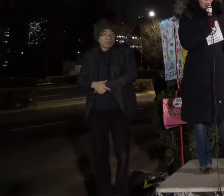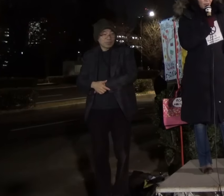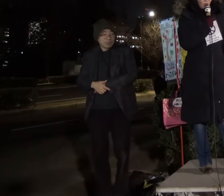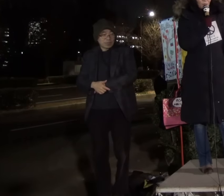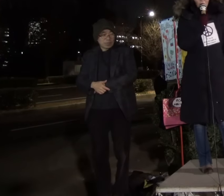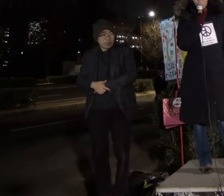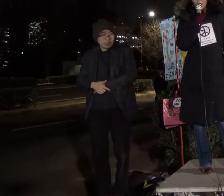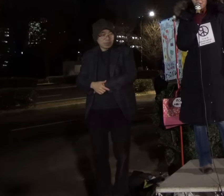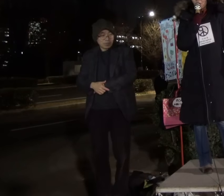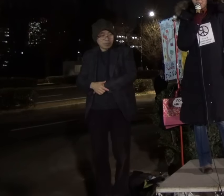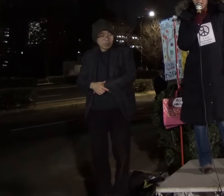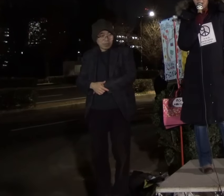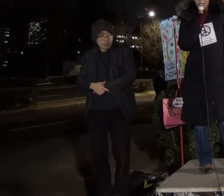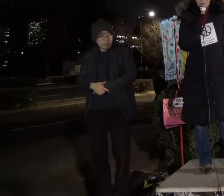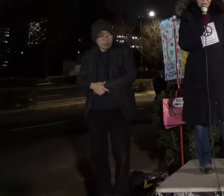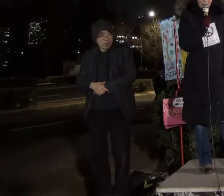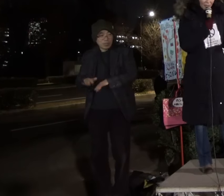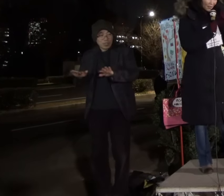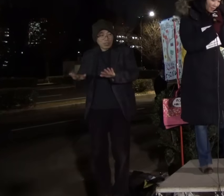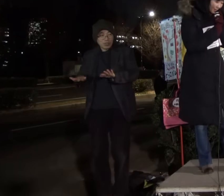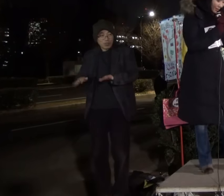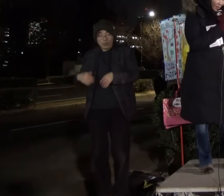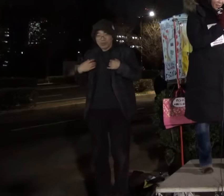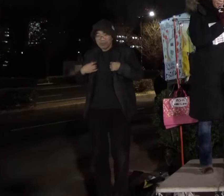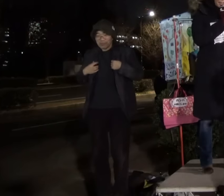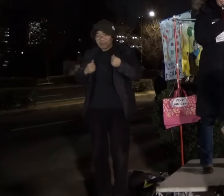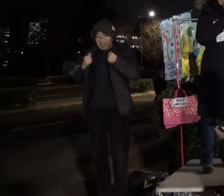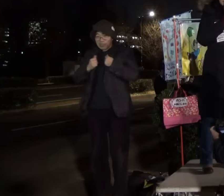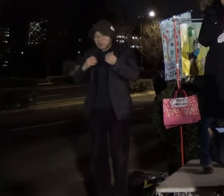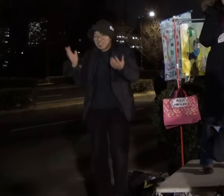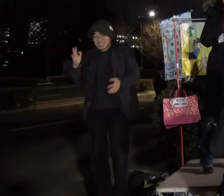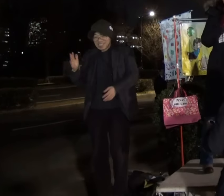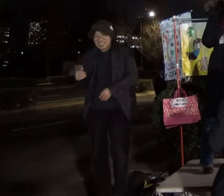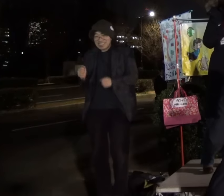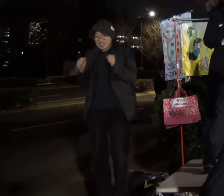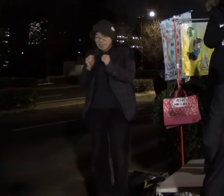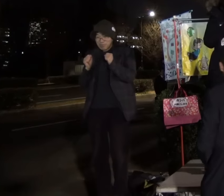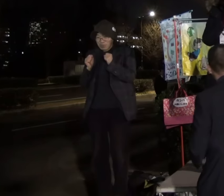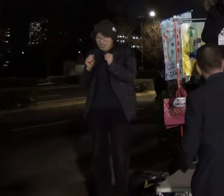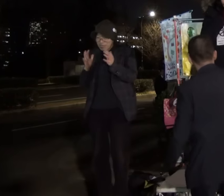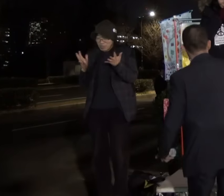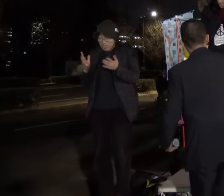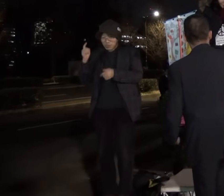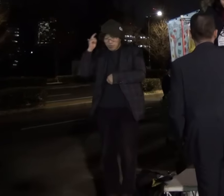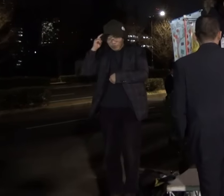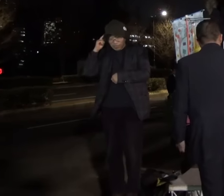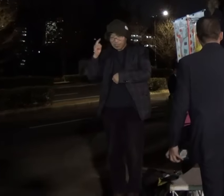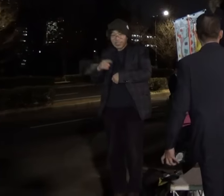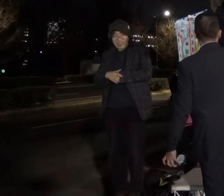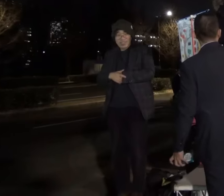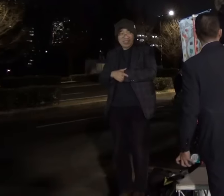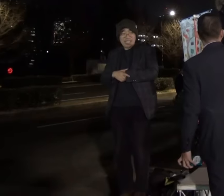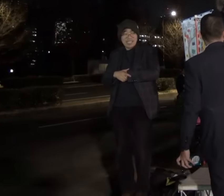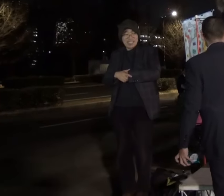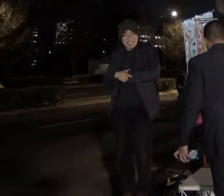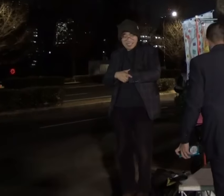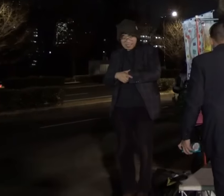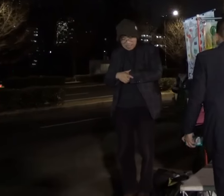いや寒いな、今日も上着を着ていない春はしりです。寒くないのかなっていつも思います。ありがとうござい